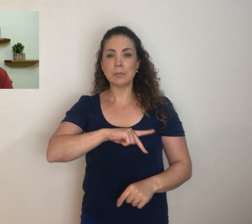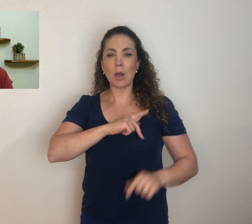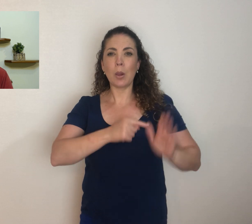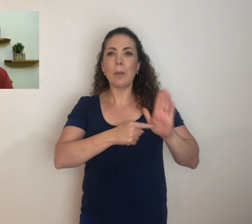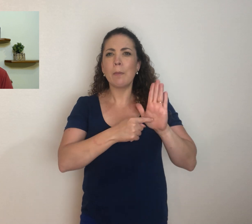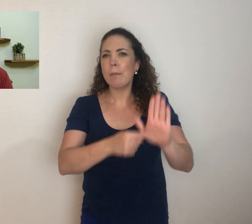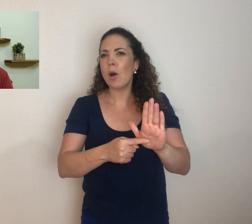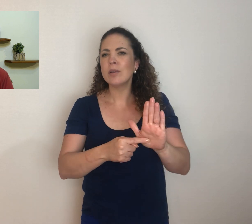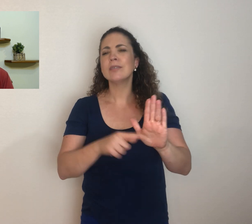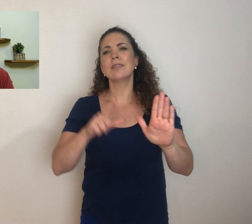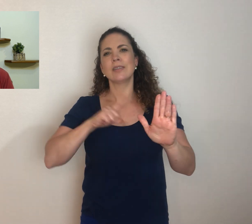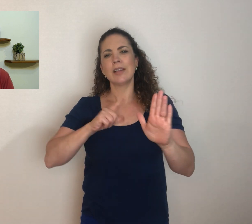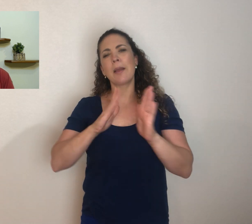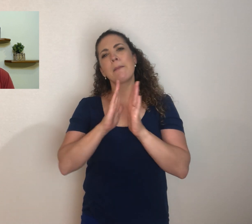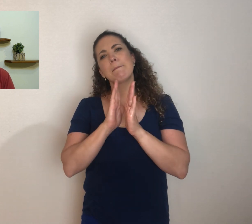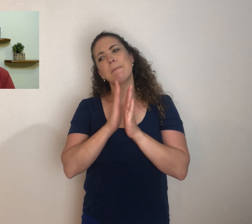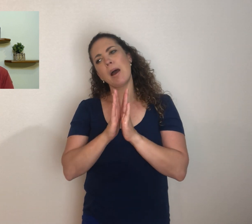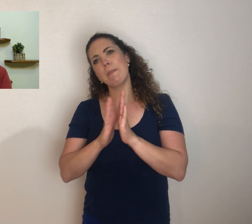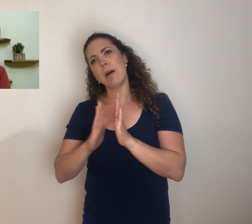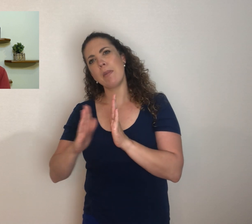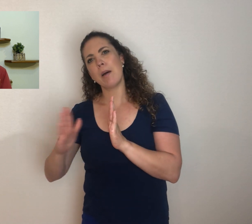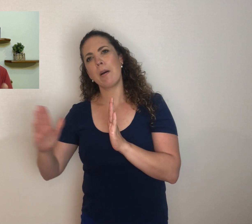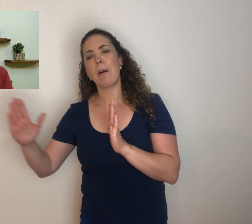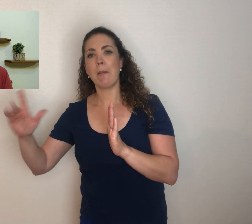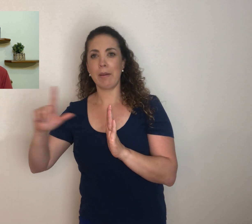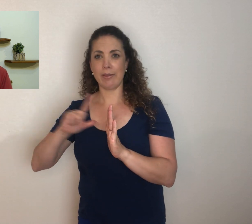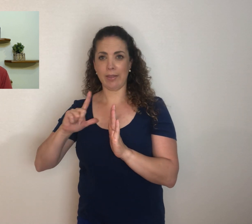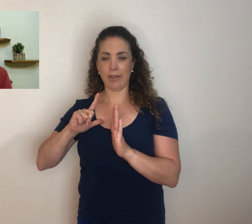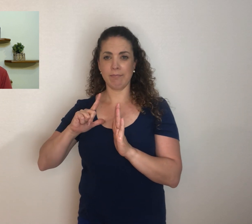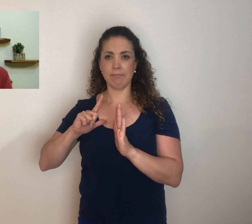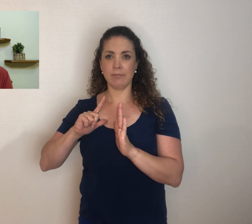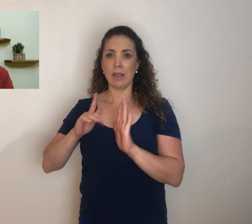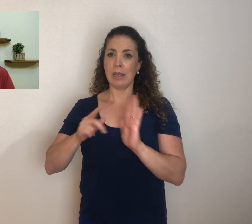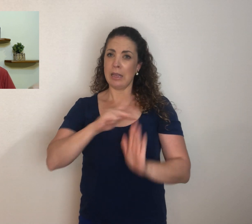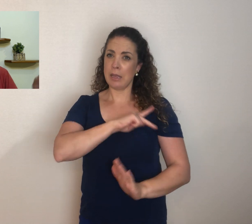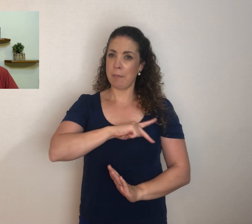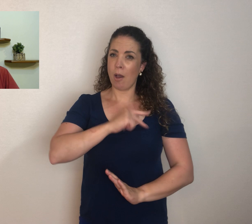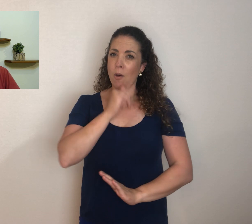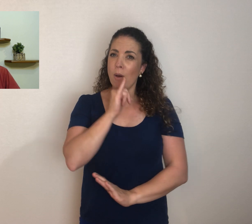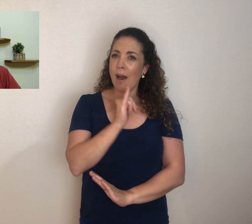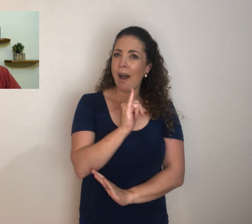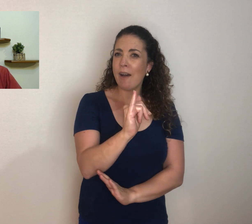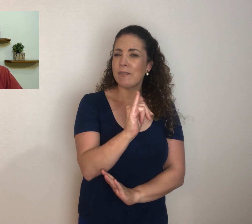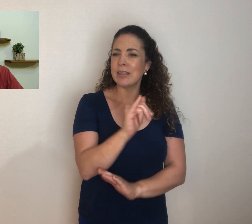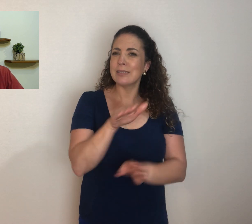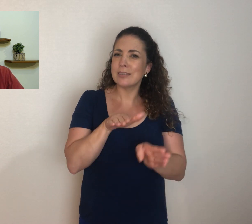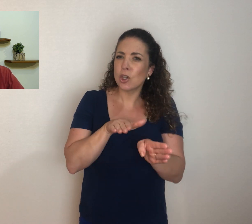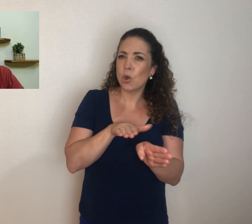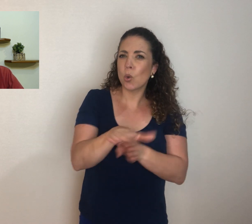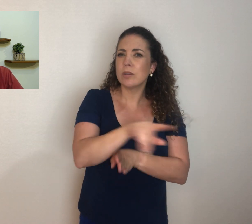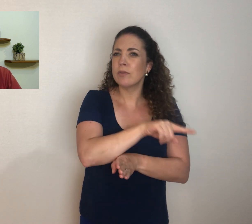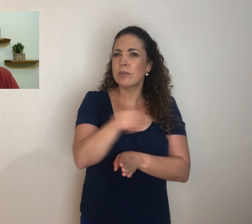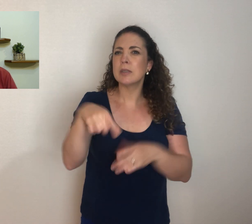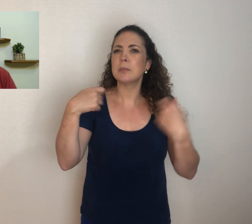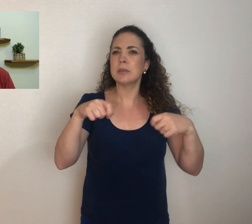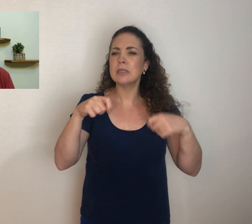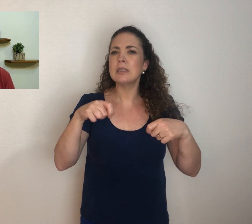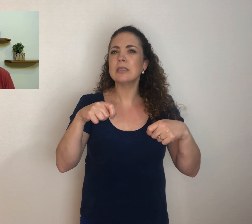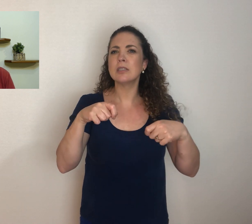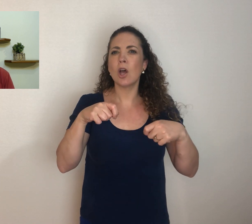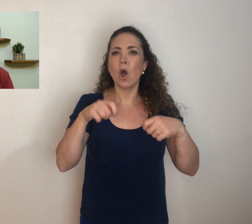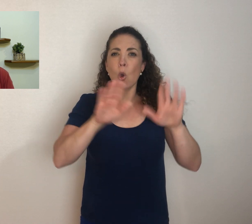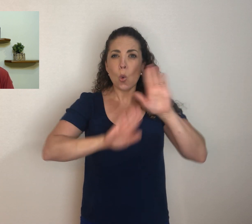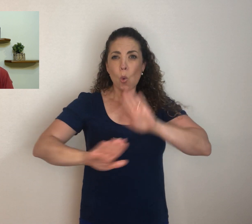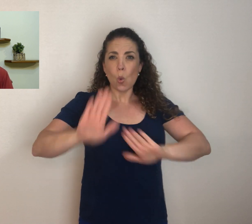arrebatamento. Ele adverte os irmãos que ninguém os enganasse, supondo que esse dia já tinha chegado,